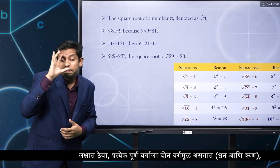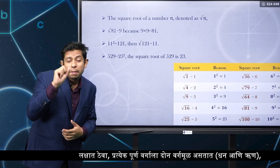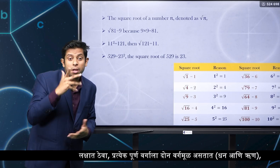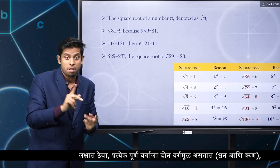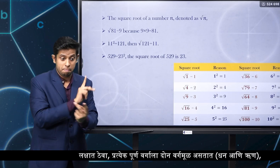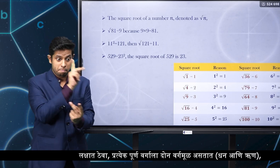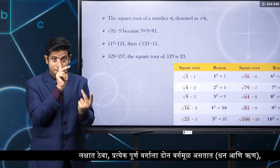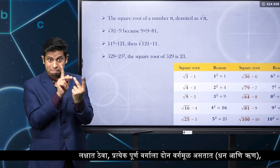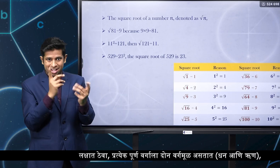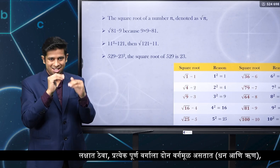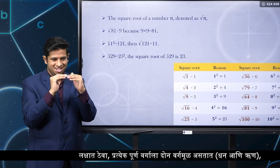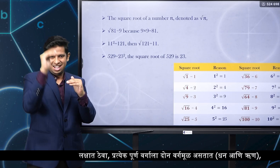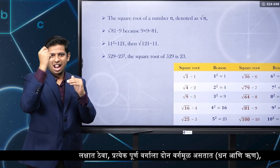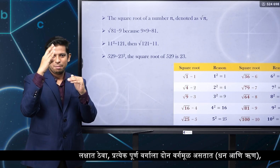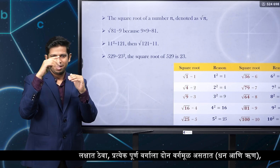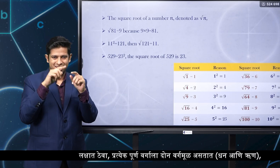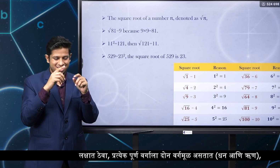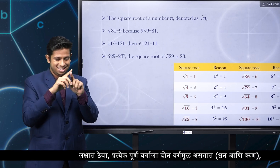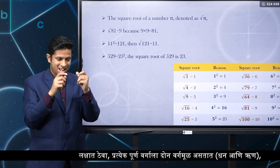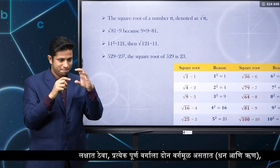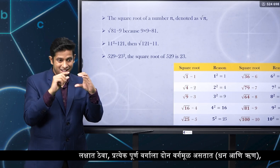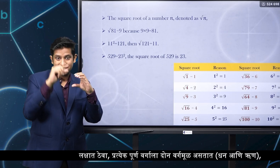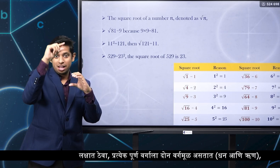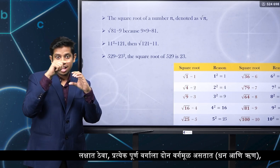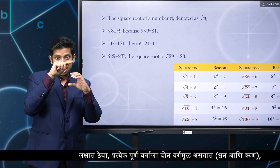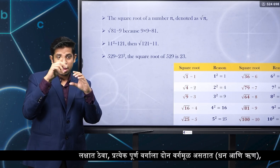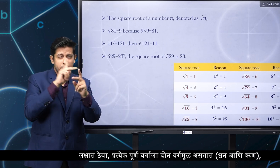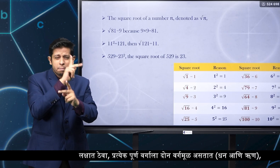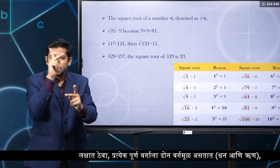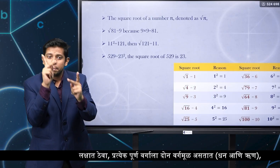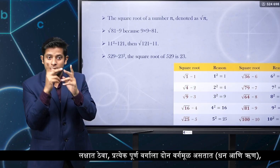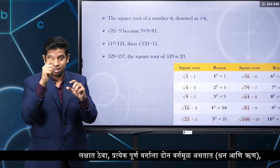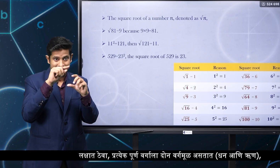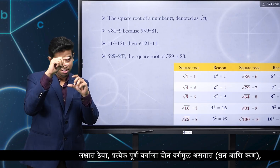लक्षात ठेवा, प्रत्येक पूर्ण वर्गाला 2 वर्गमूळ असतात, धन आणि ऋण.